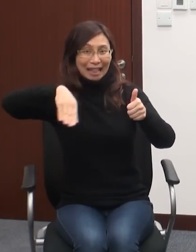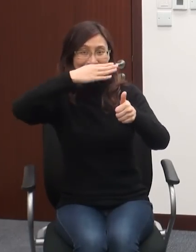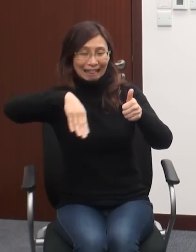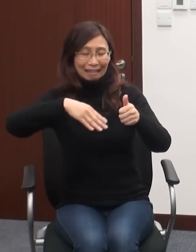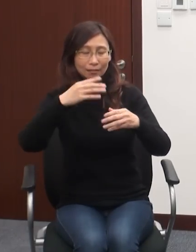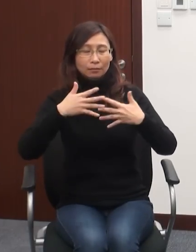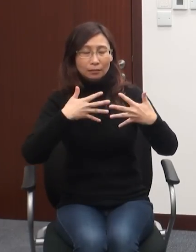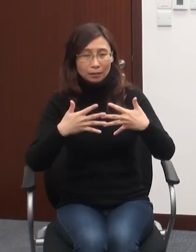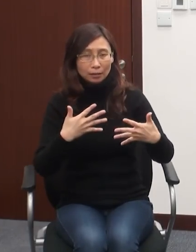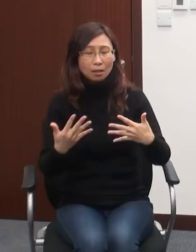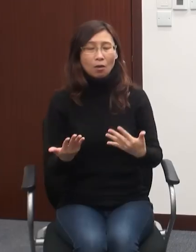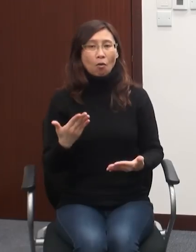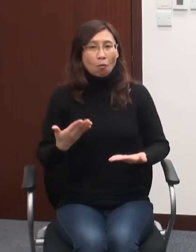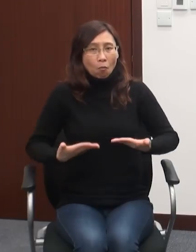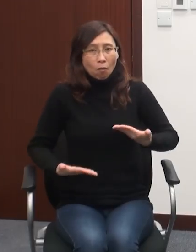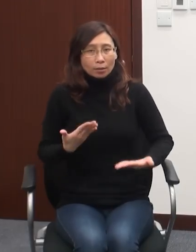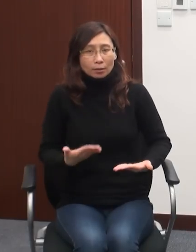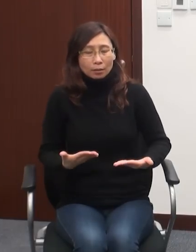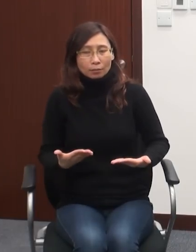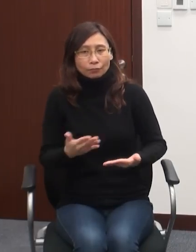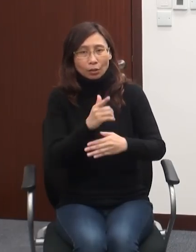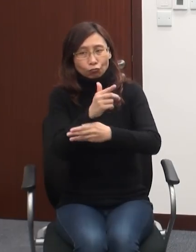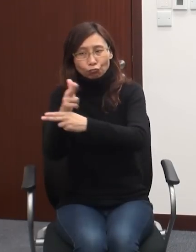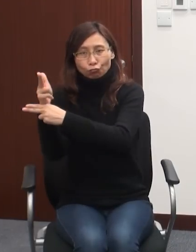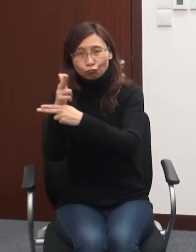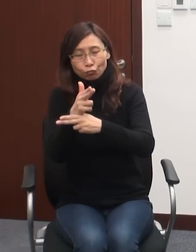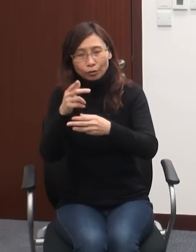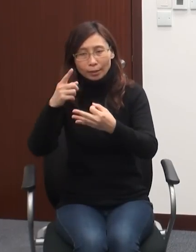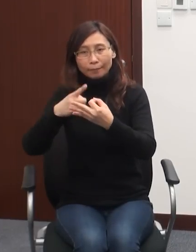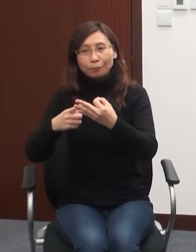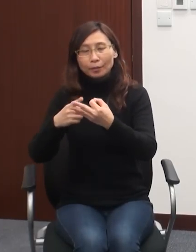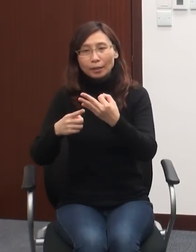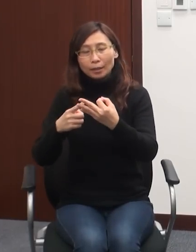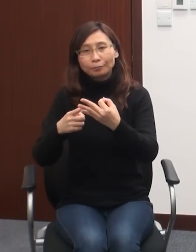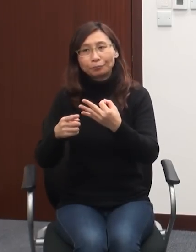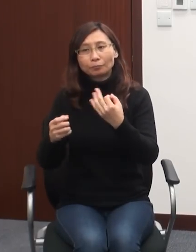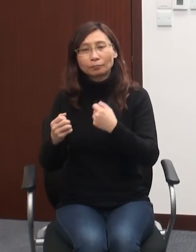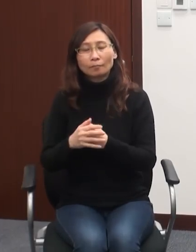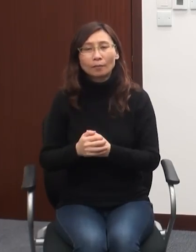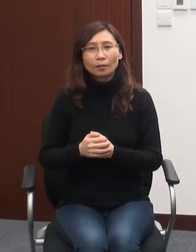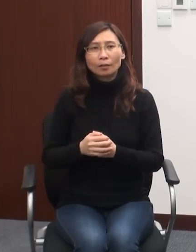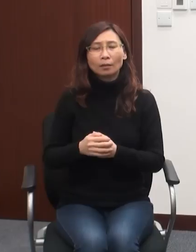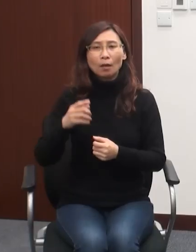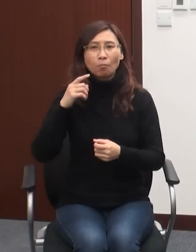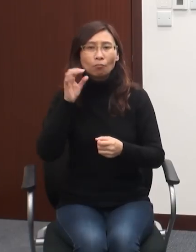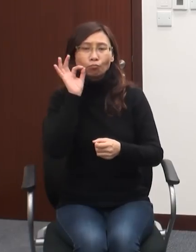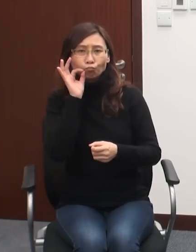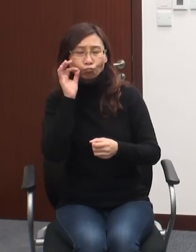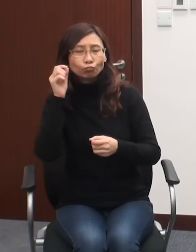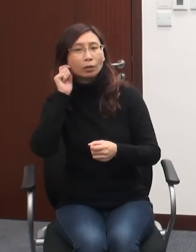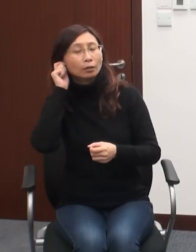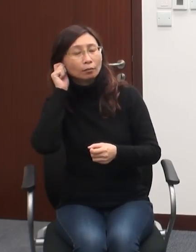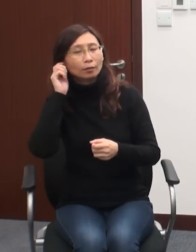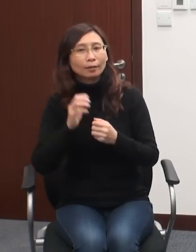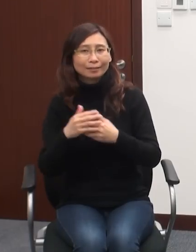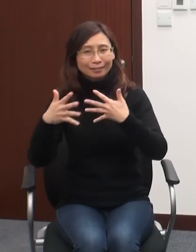者傳媒啊、即係商台啊、李慧玲事件等等，其實已經有好多嘅素材咧，可以建構成